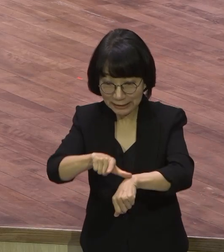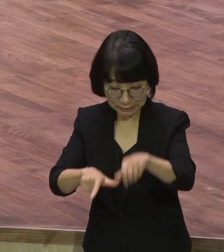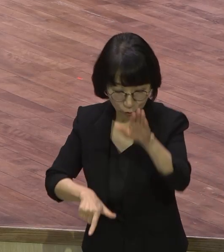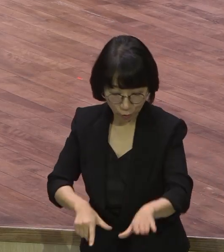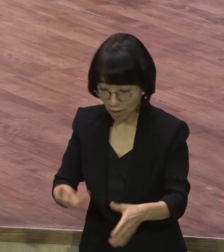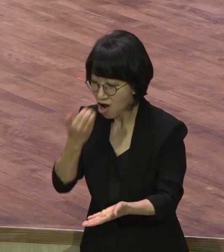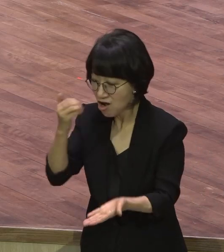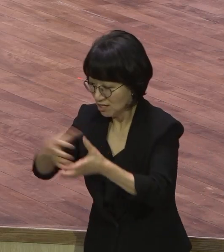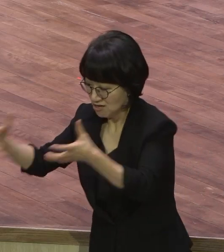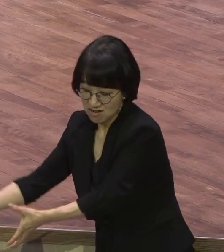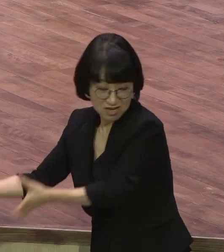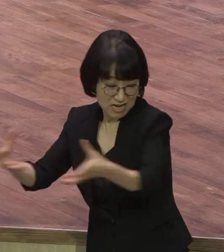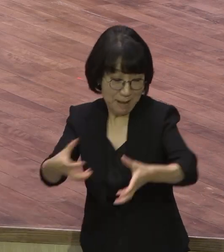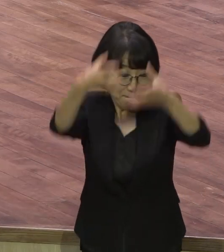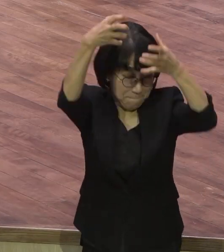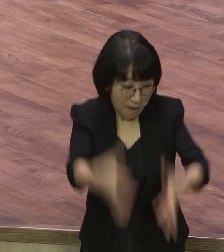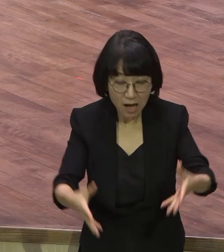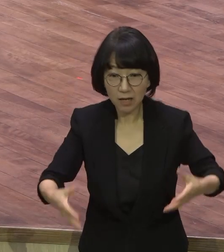박살을 내버려요.